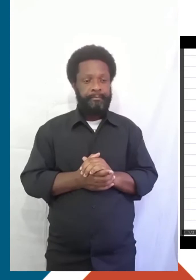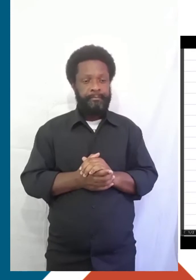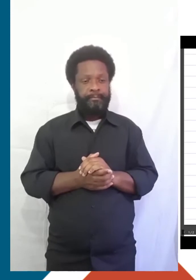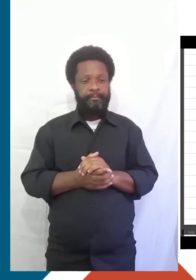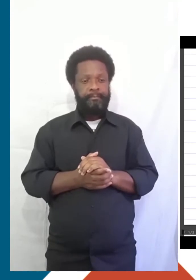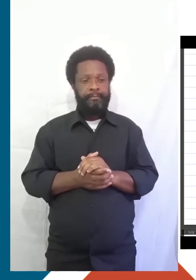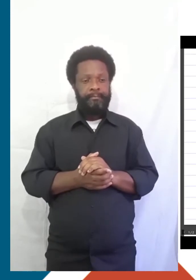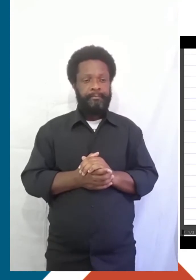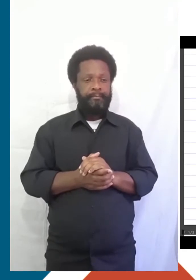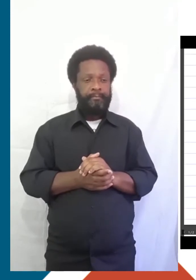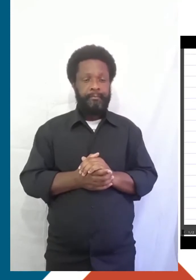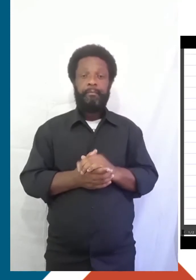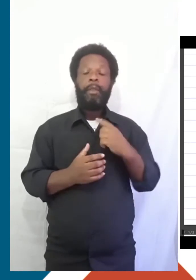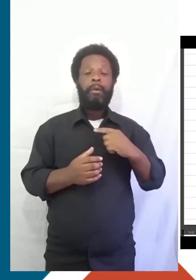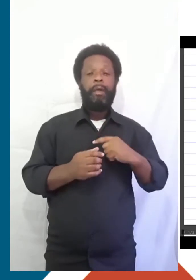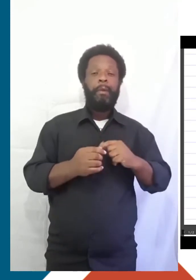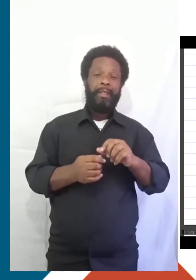o quê?